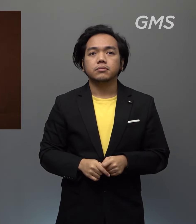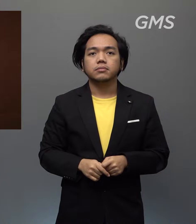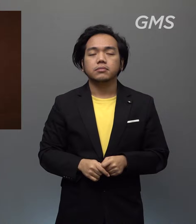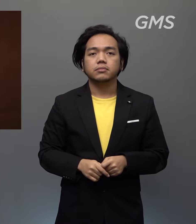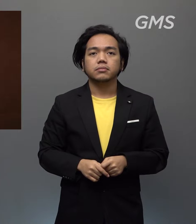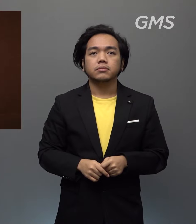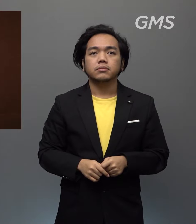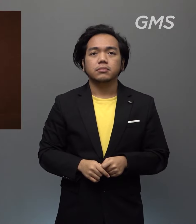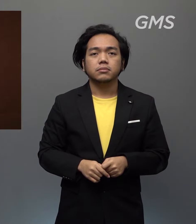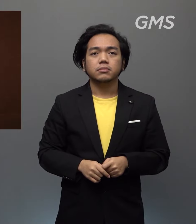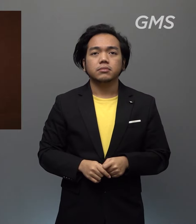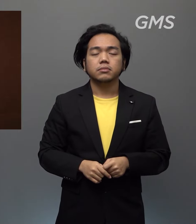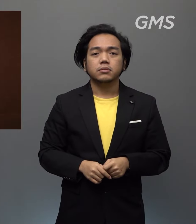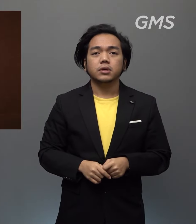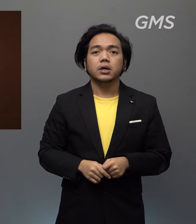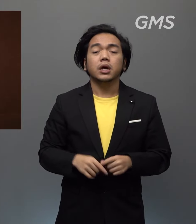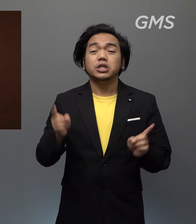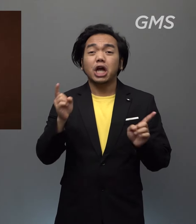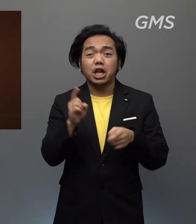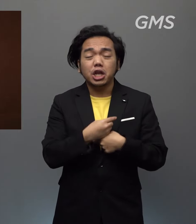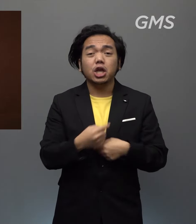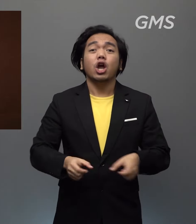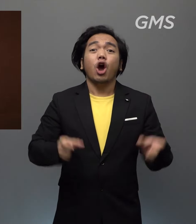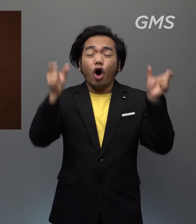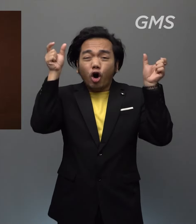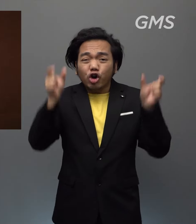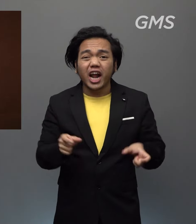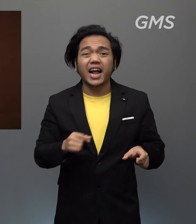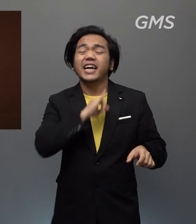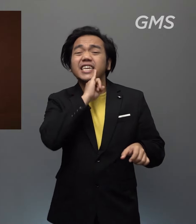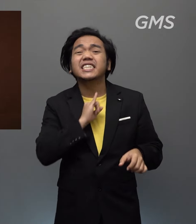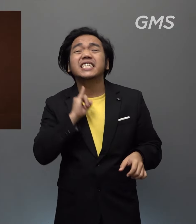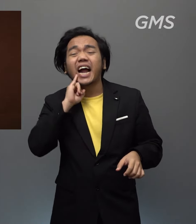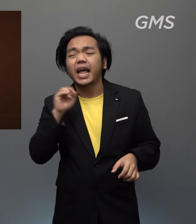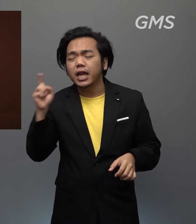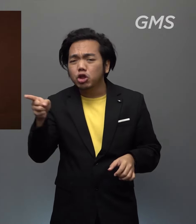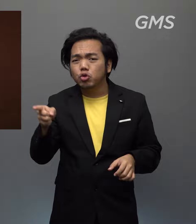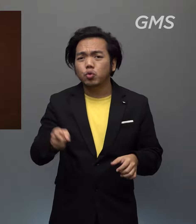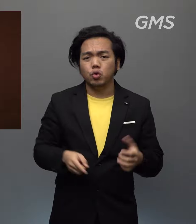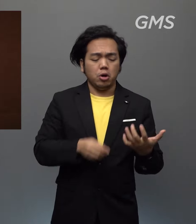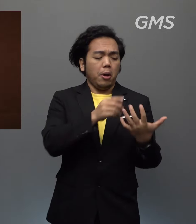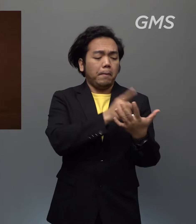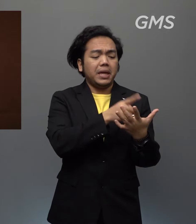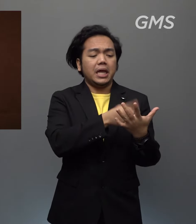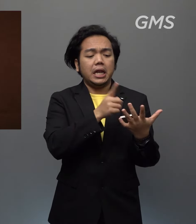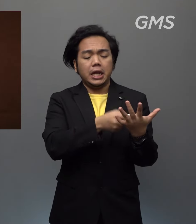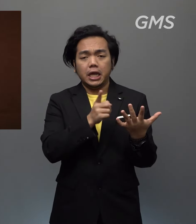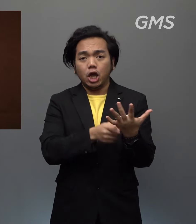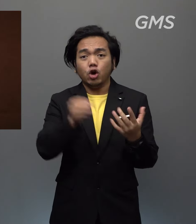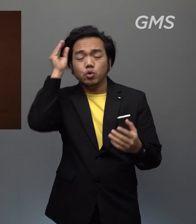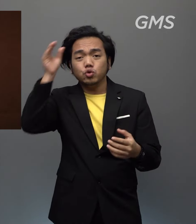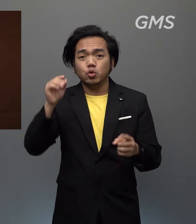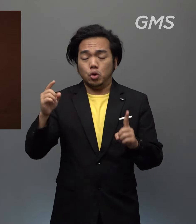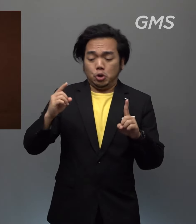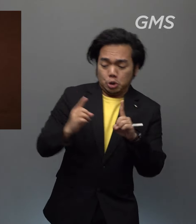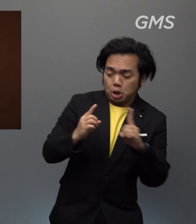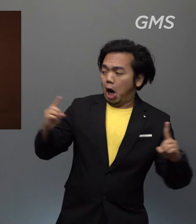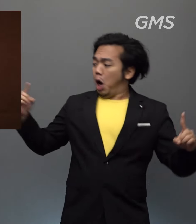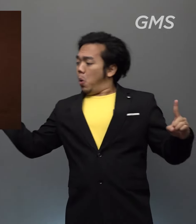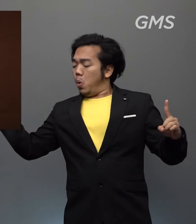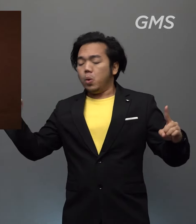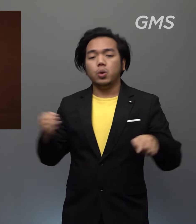oleh karena mereka sendiri memutuskan untuk jauh dari kehendak Allah. Mereka sendiri